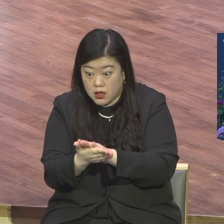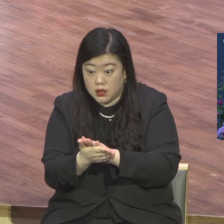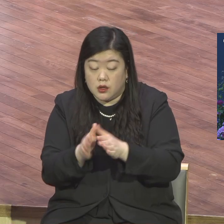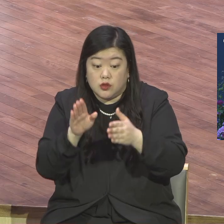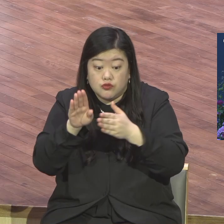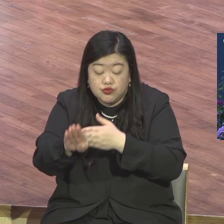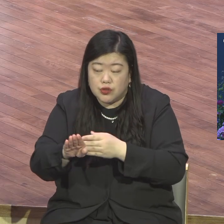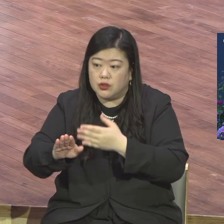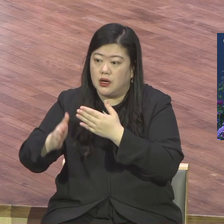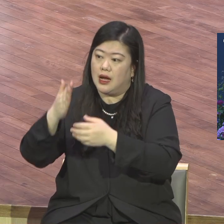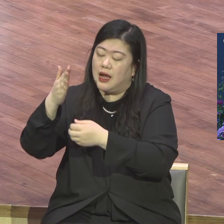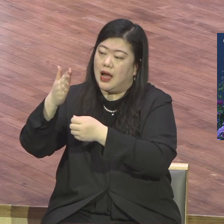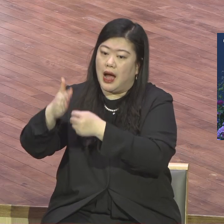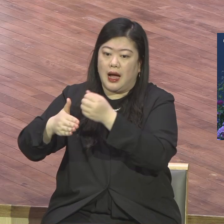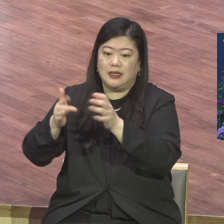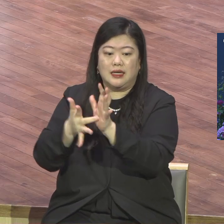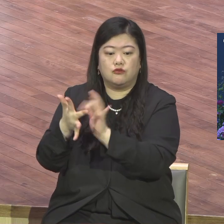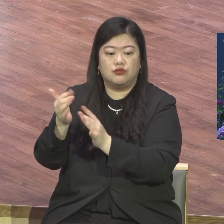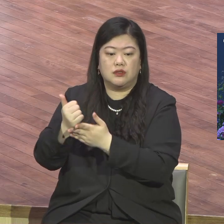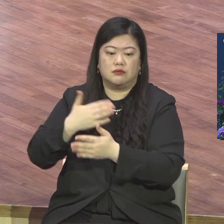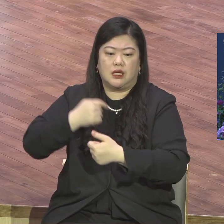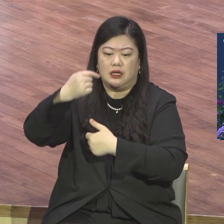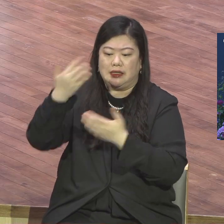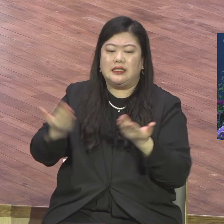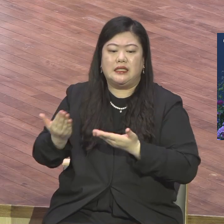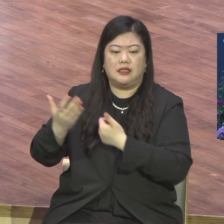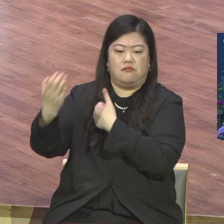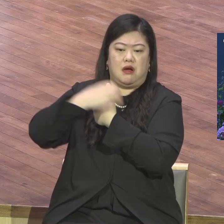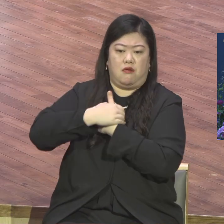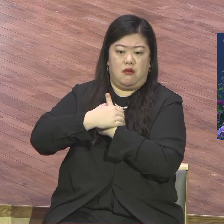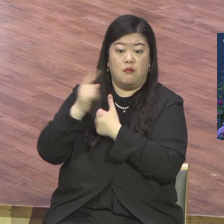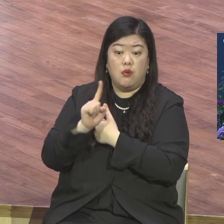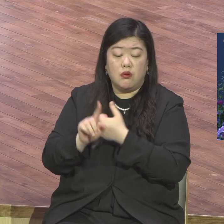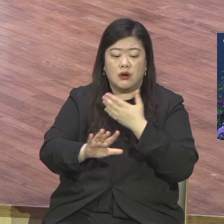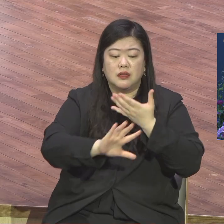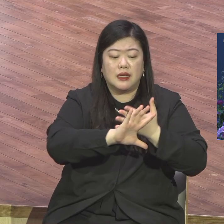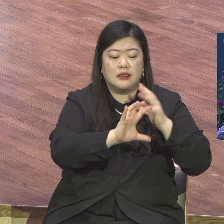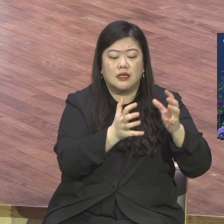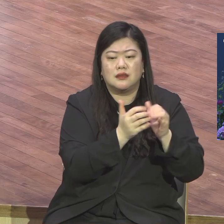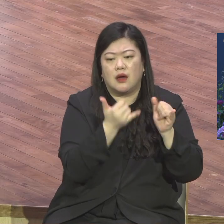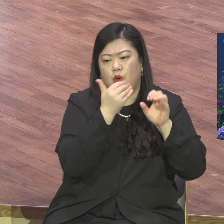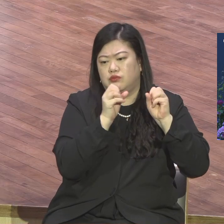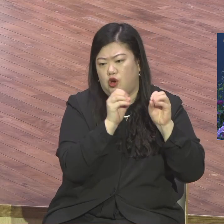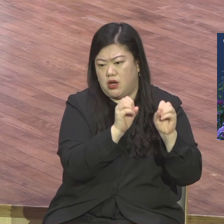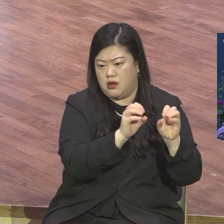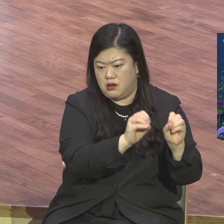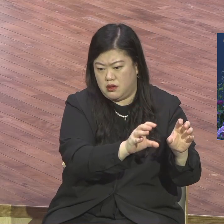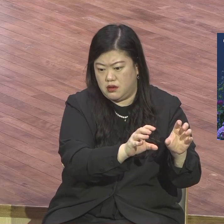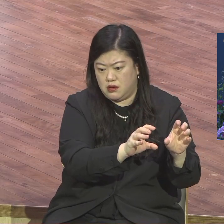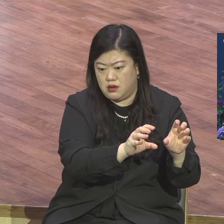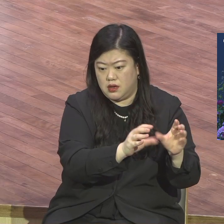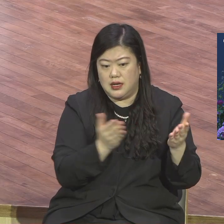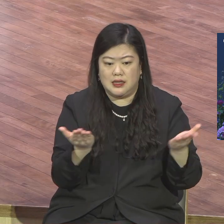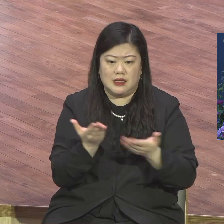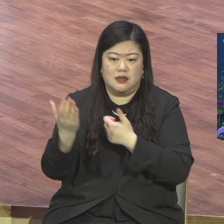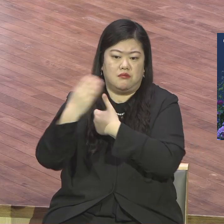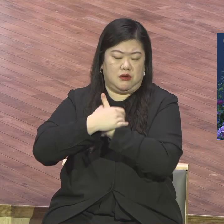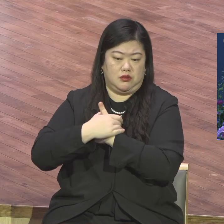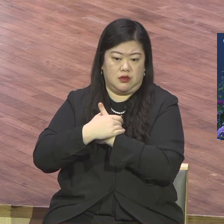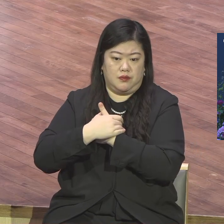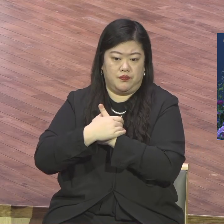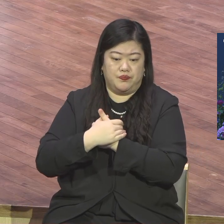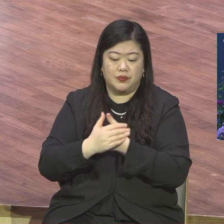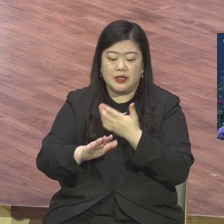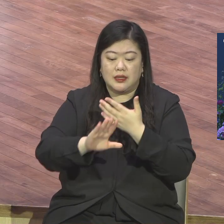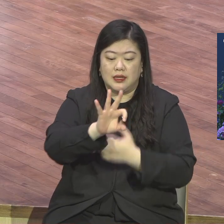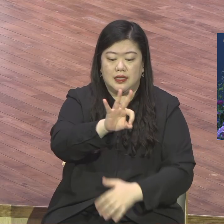사명을 받았는데 이방인에게 복음을 증거하는 직분, 이방인에게 이방인의 사도로